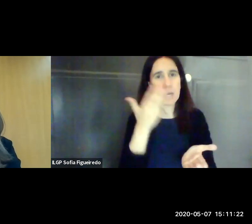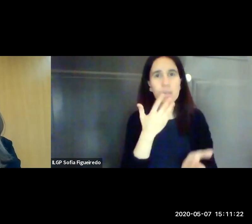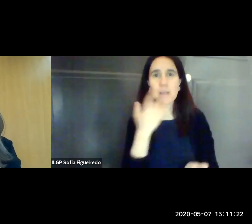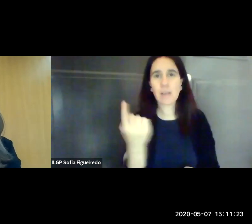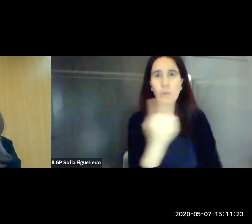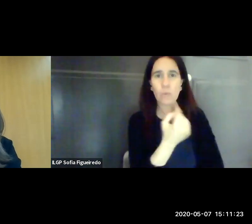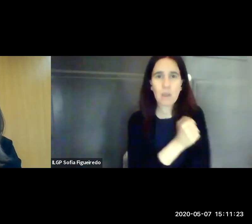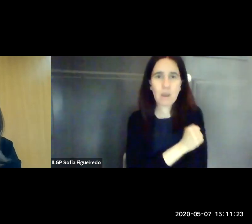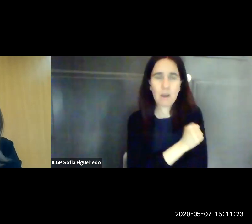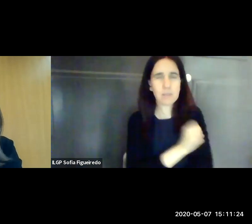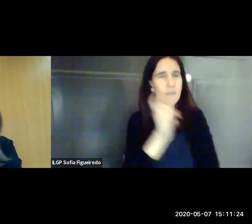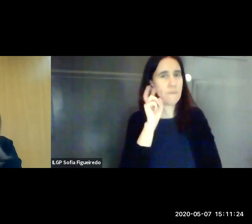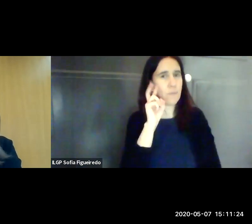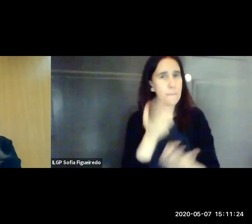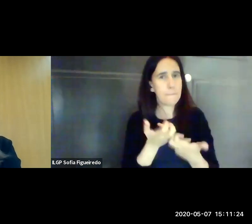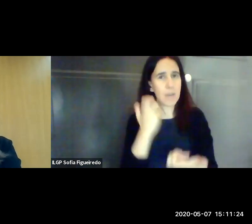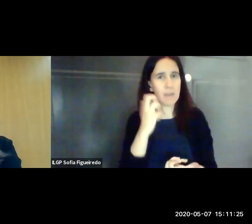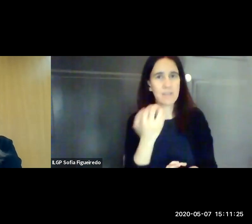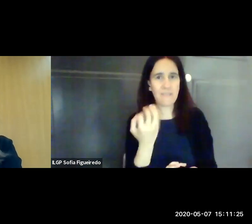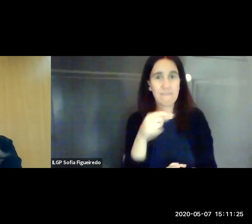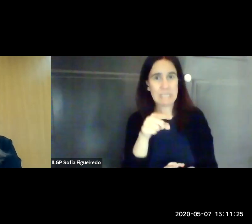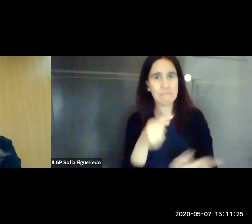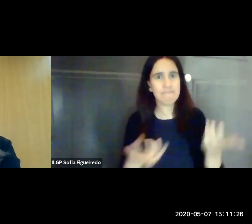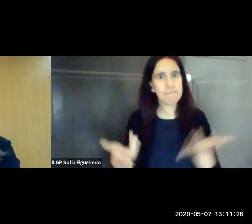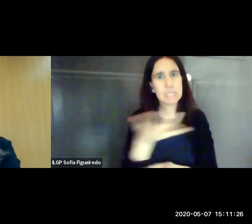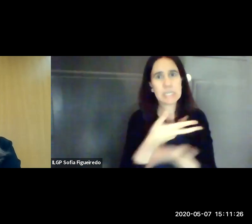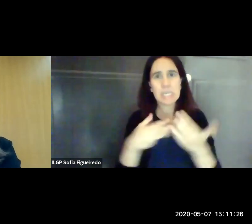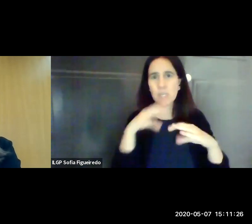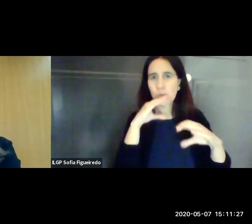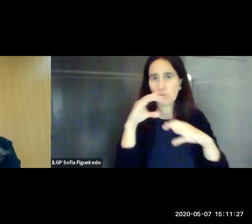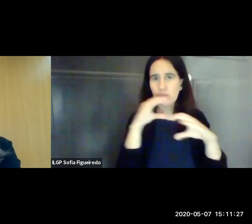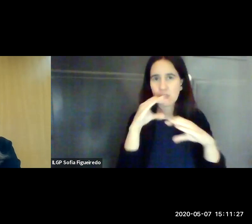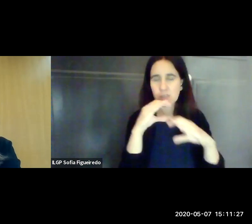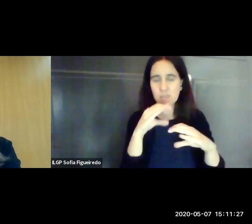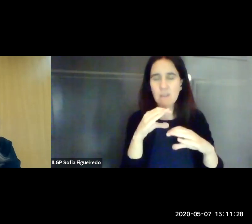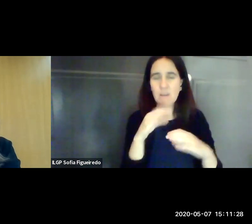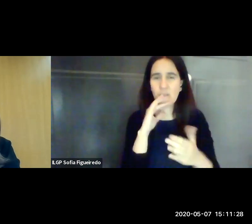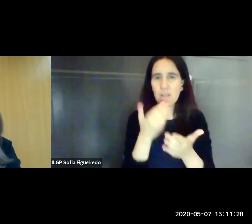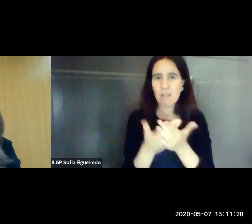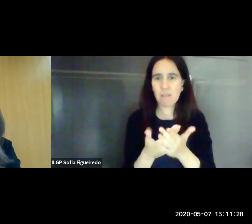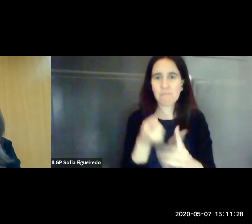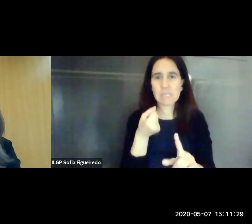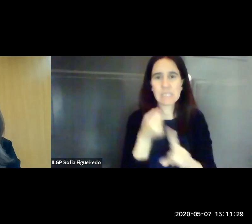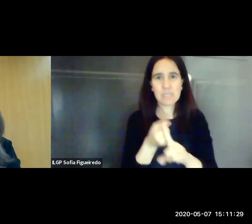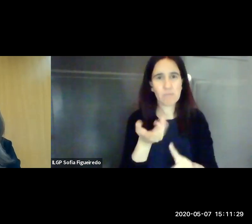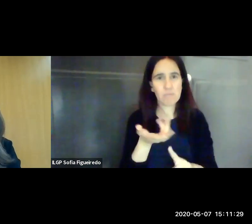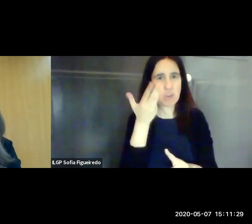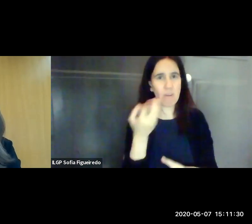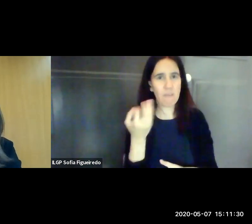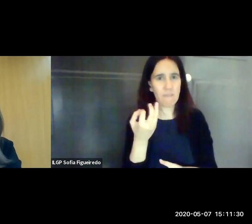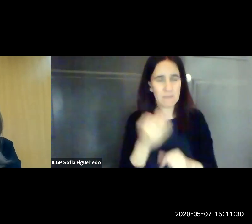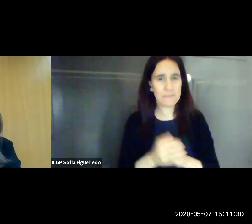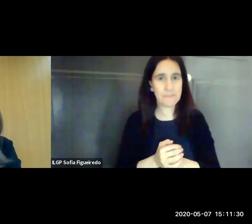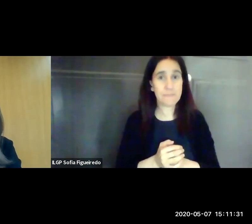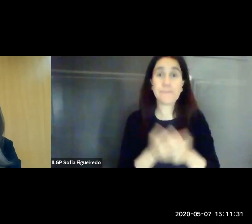também valoriza mais esta partilha da comunicação e torna o desafio ainda maior, ou seja,